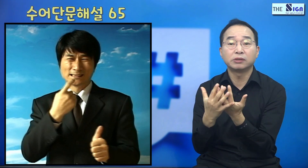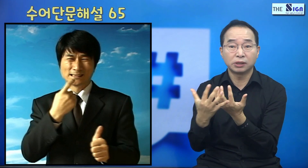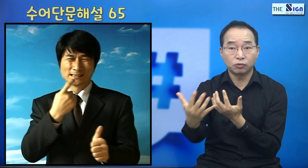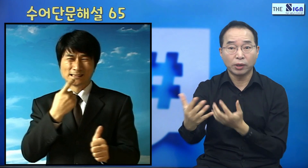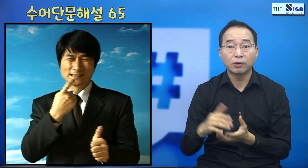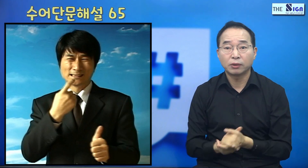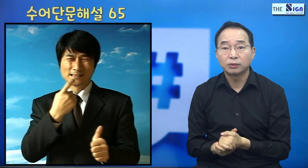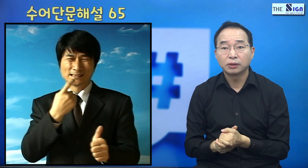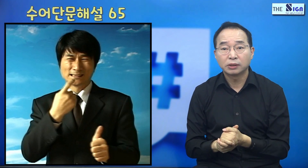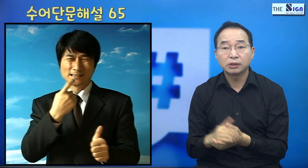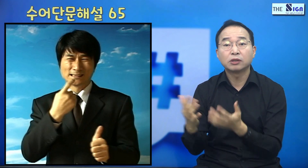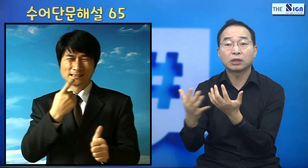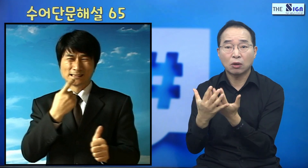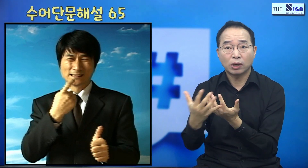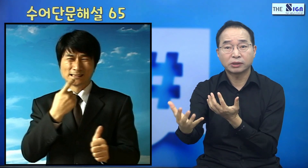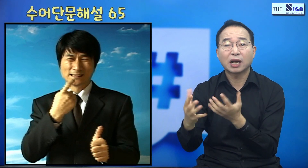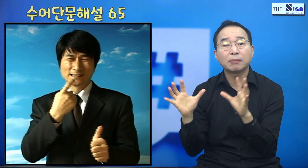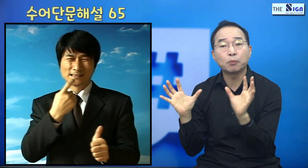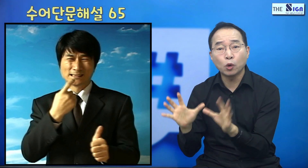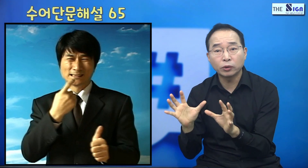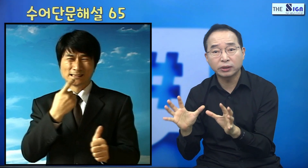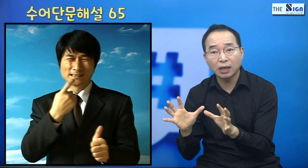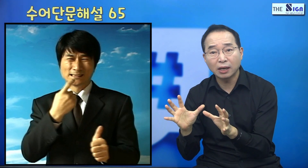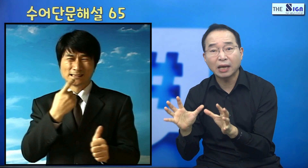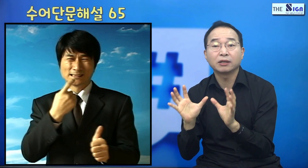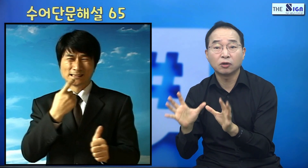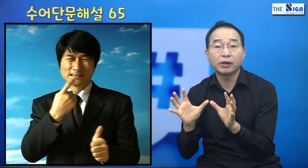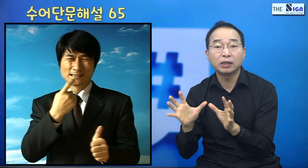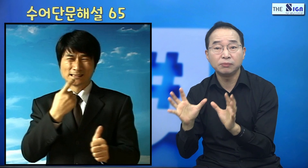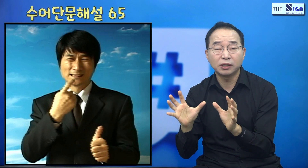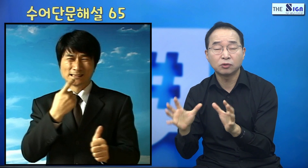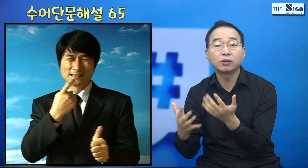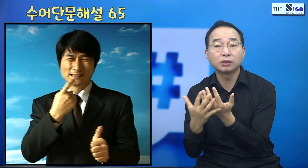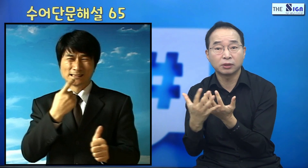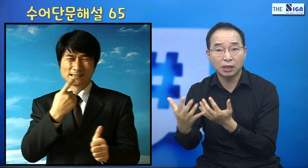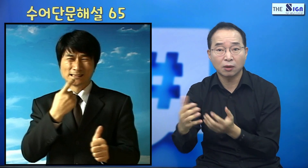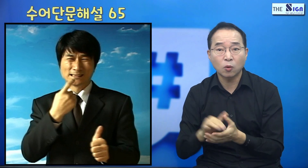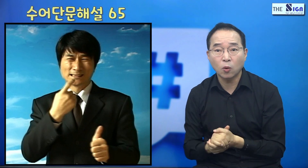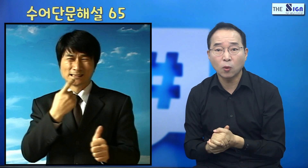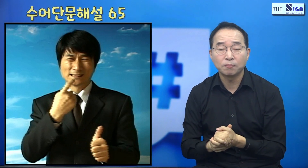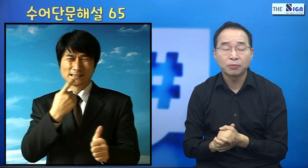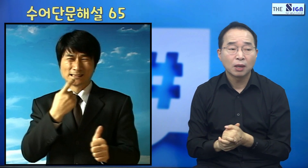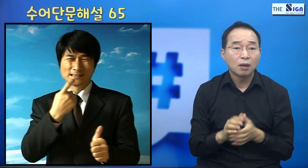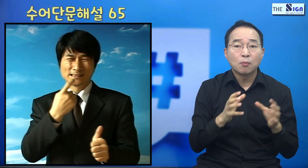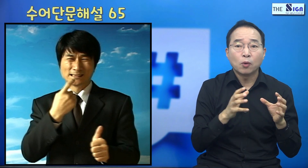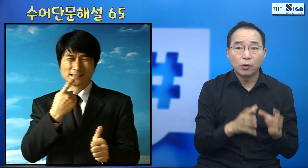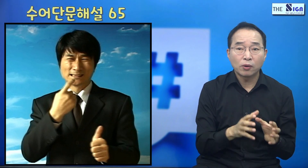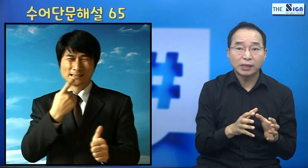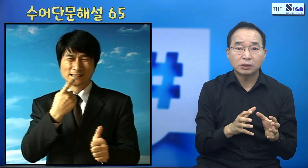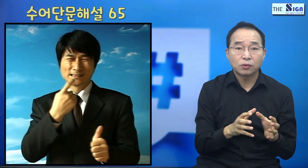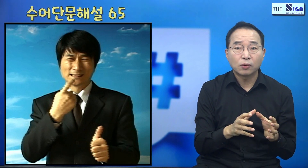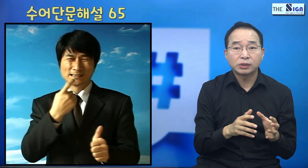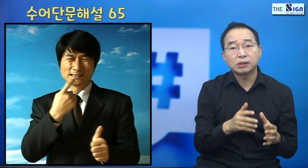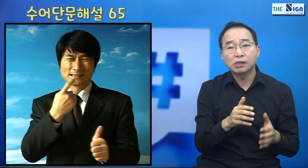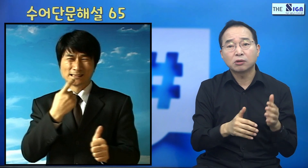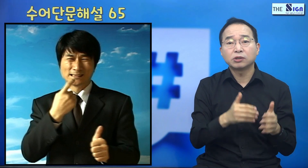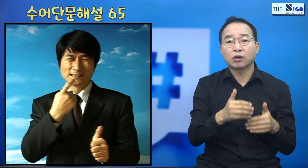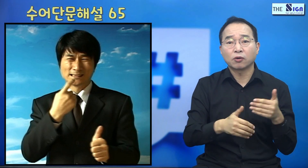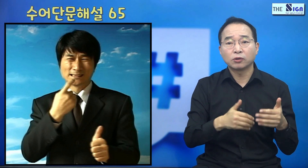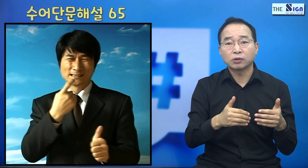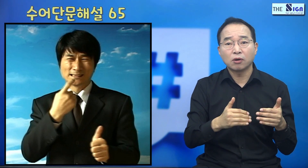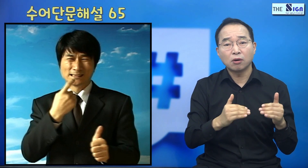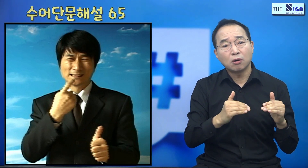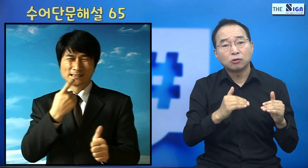그냥 이걸 쓰기도 해요. 그래서 이거 대회예요. 사람이 모여있다라는 거에 의미 둔 건 그렇게 하고, 모여가지고